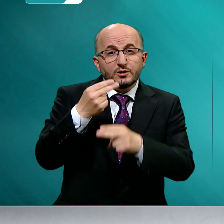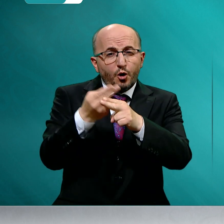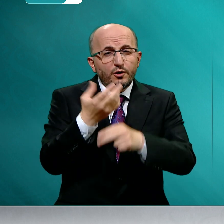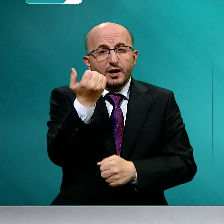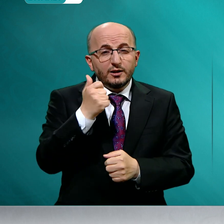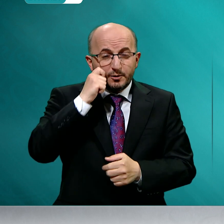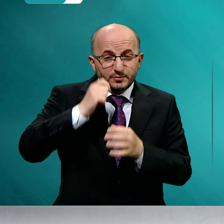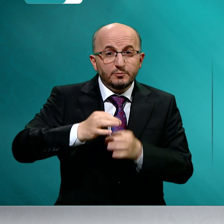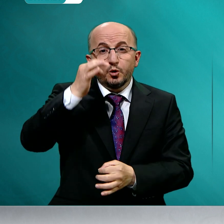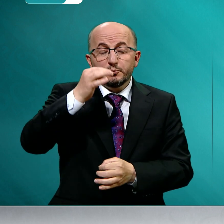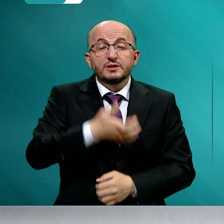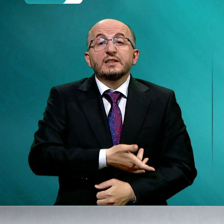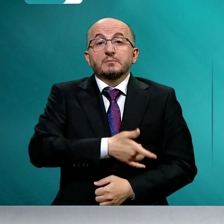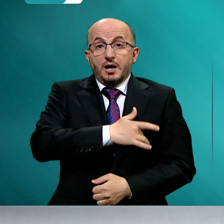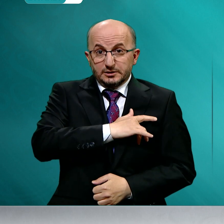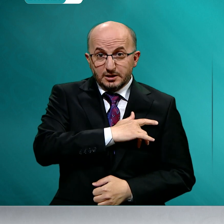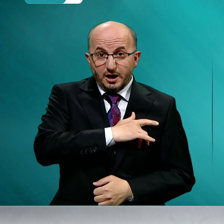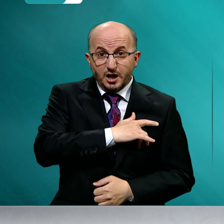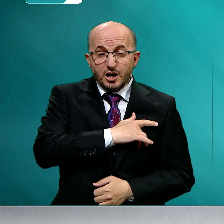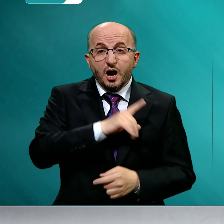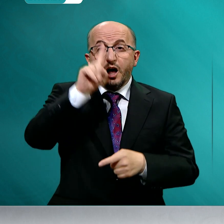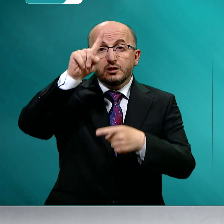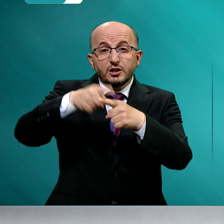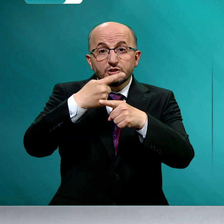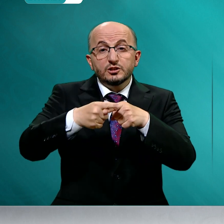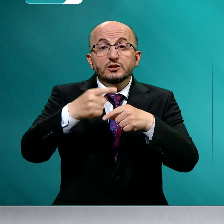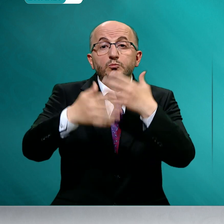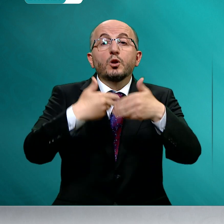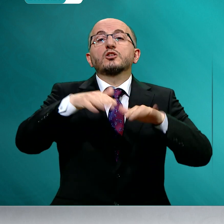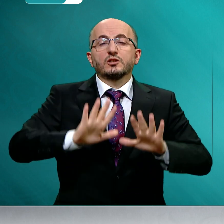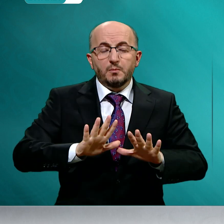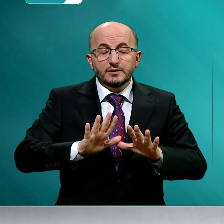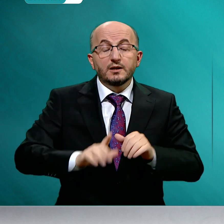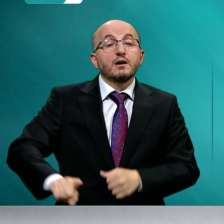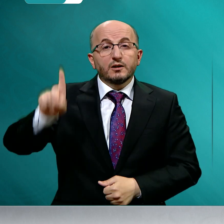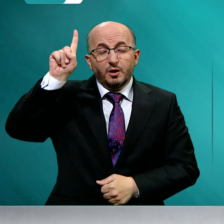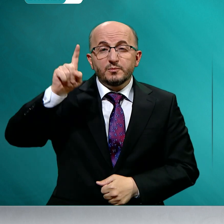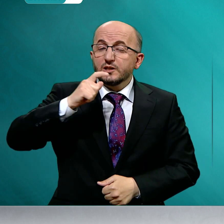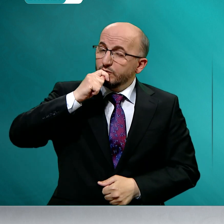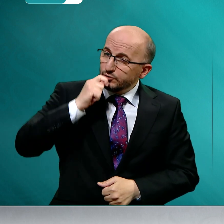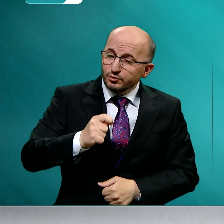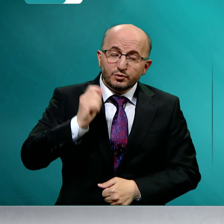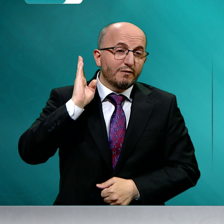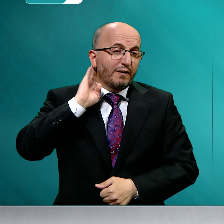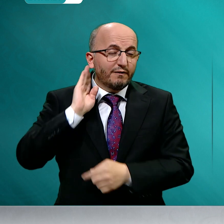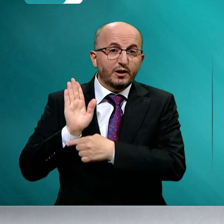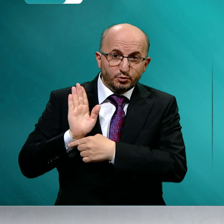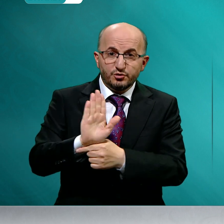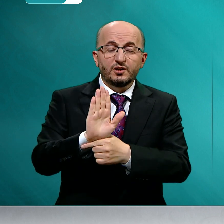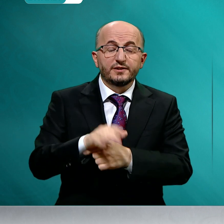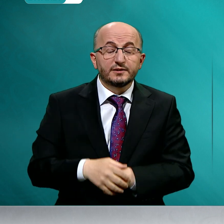edinen bir mümin, imanına şirk bulaştırmaz. Rabbine verdiği ahde vefa